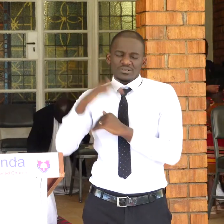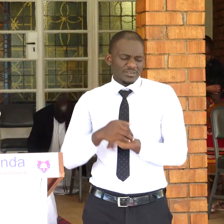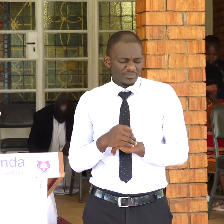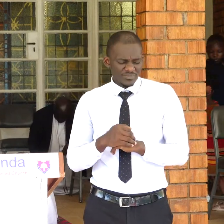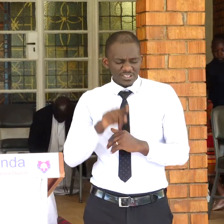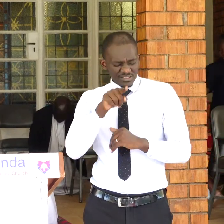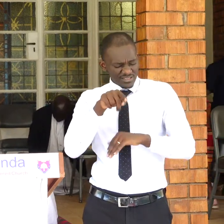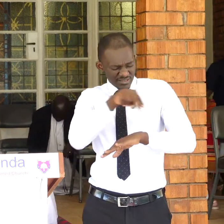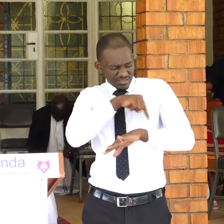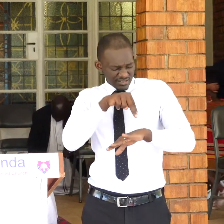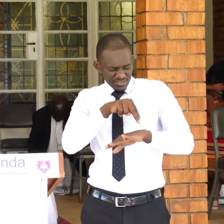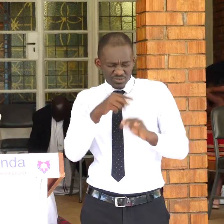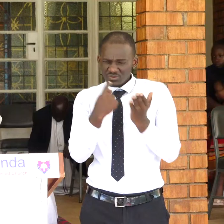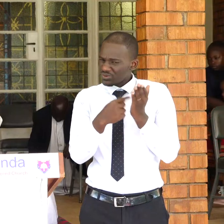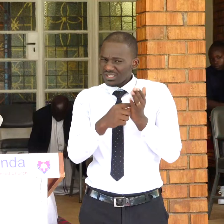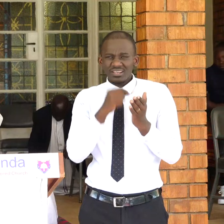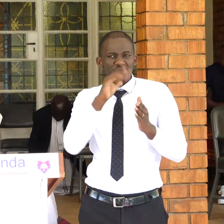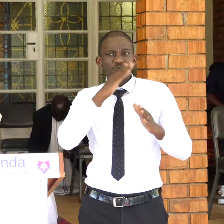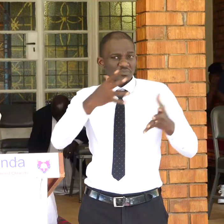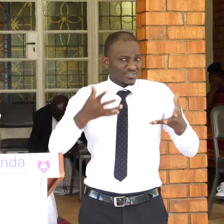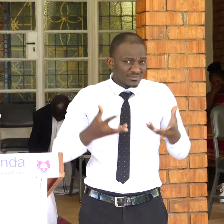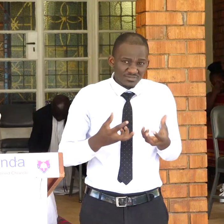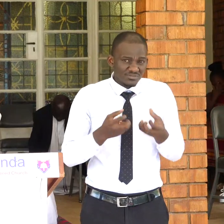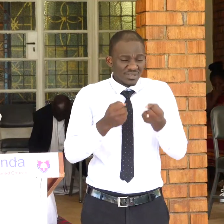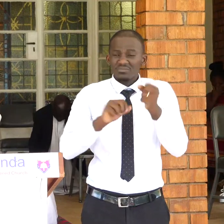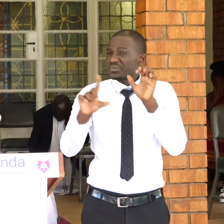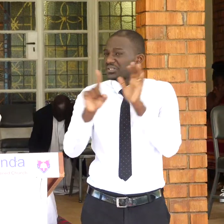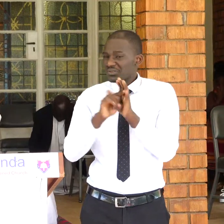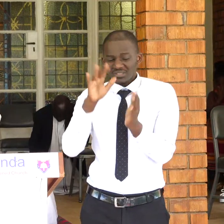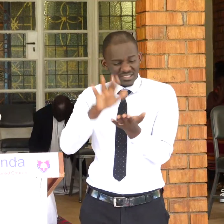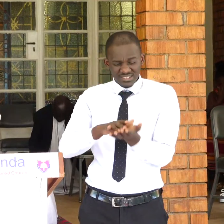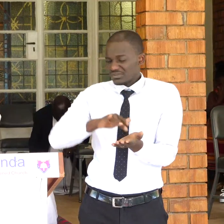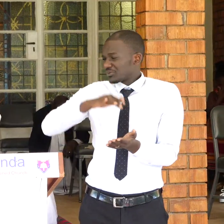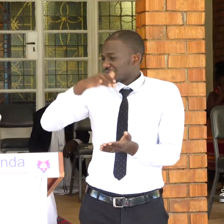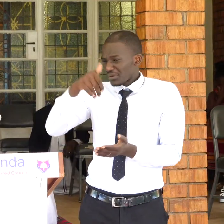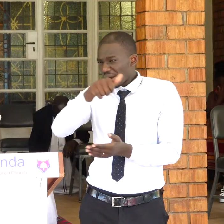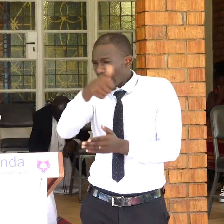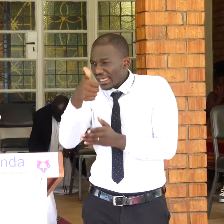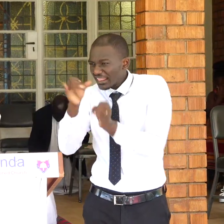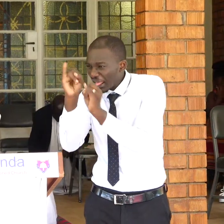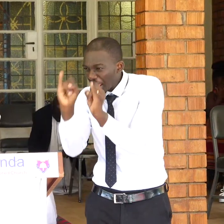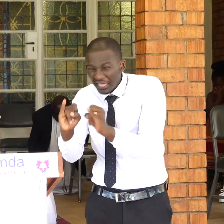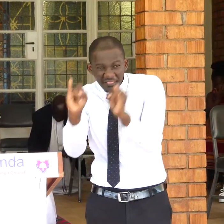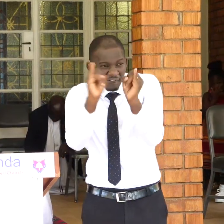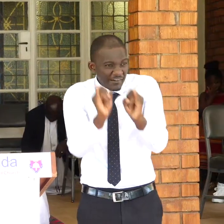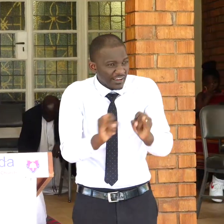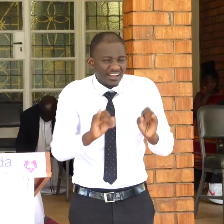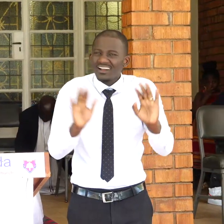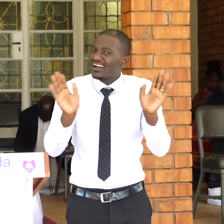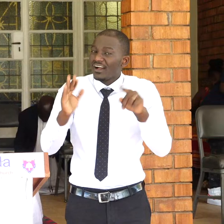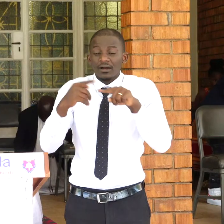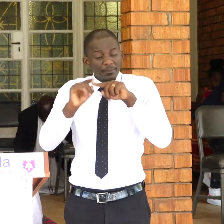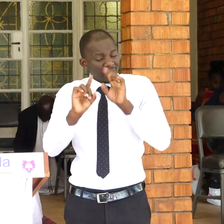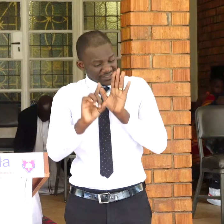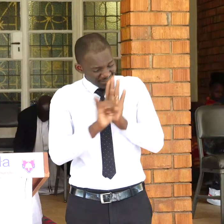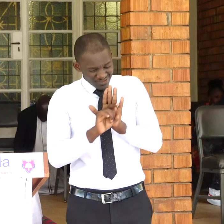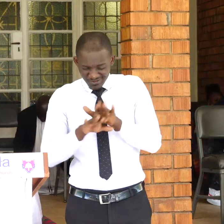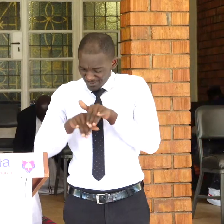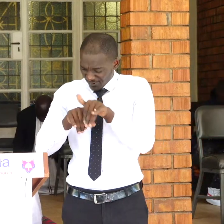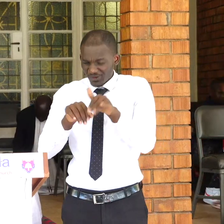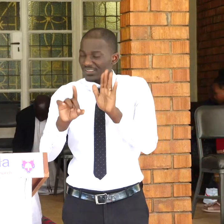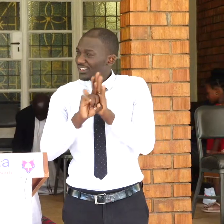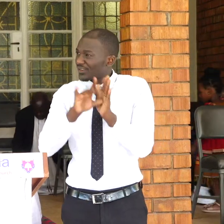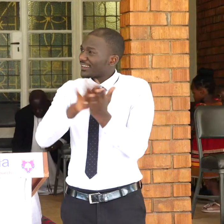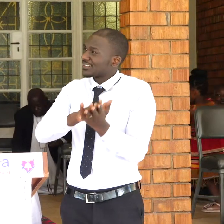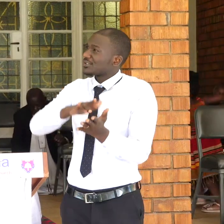lino leme kuwambibwa mateeka gagulumiza bukatonda bulala wabula amateeka agagulumiza